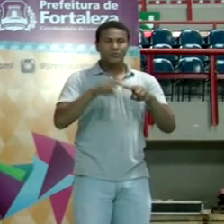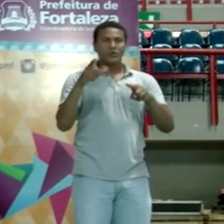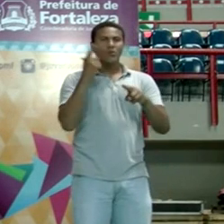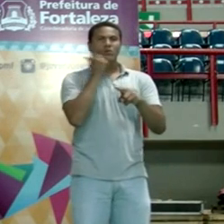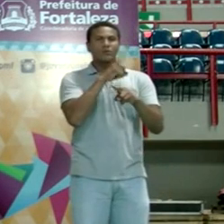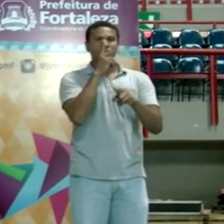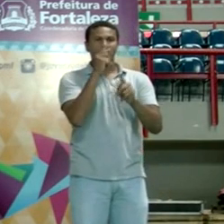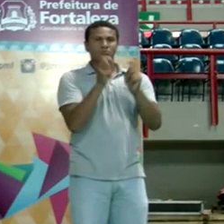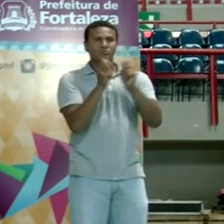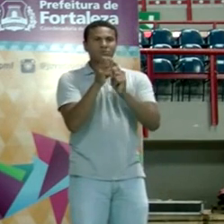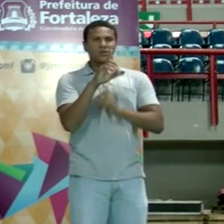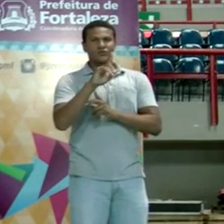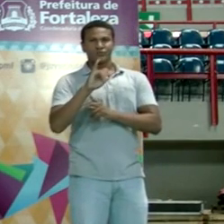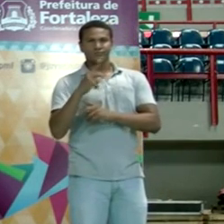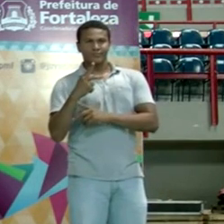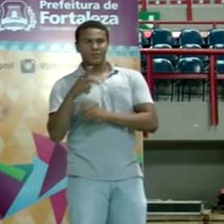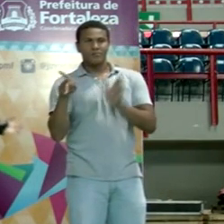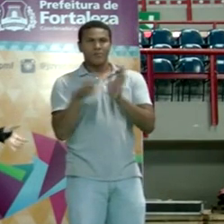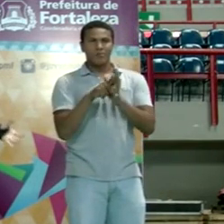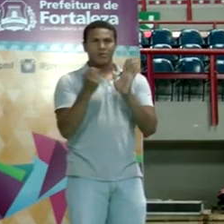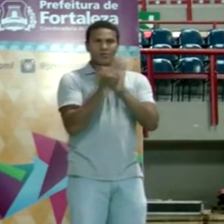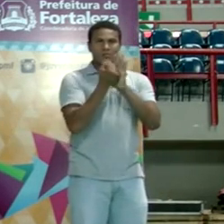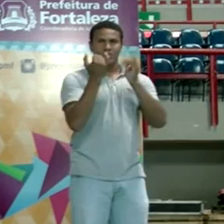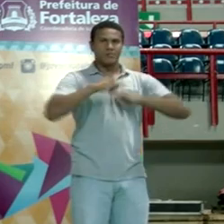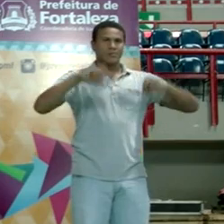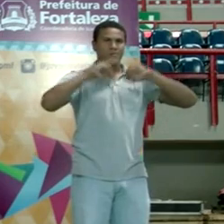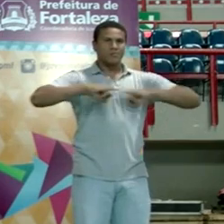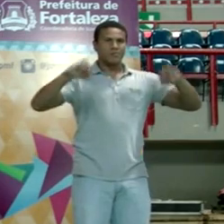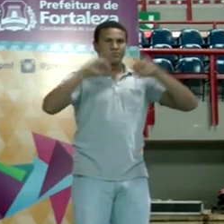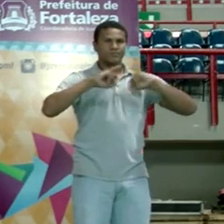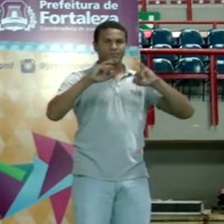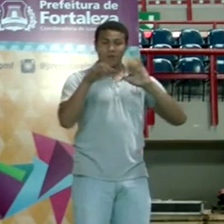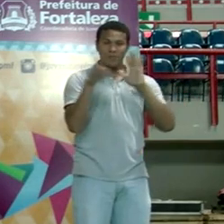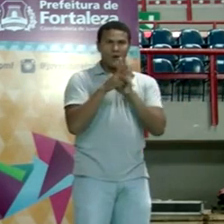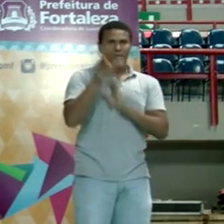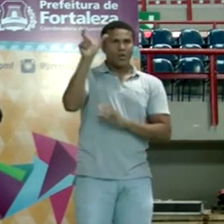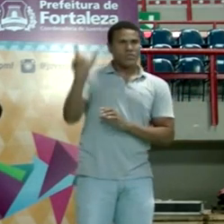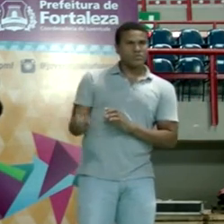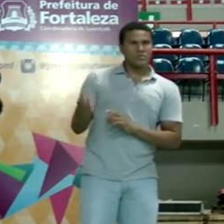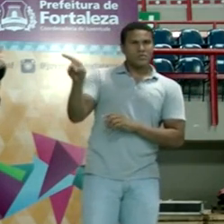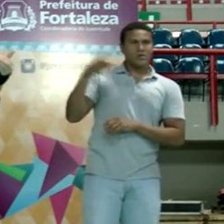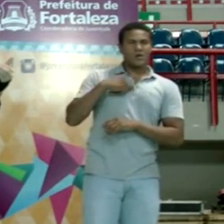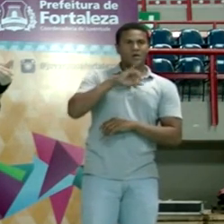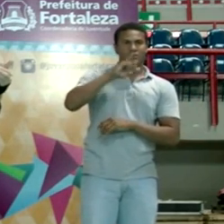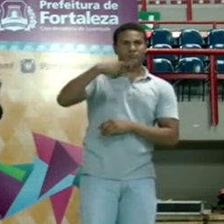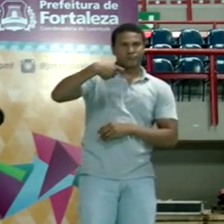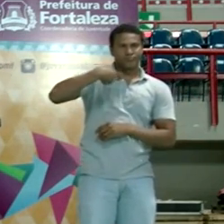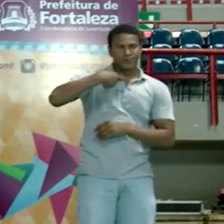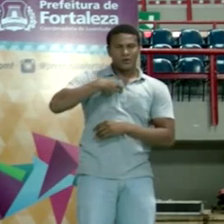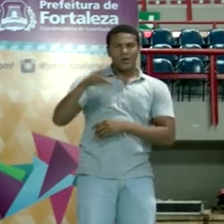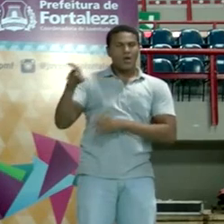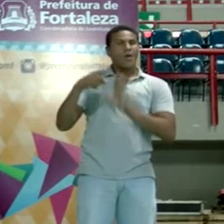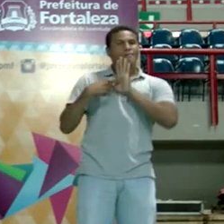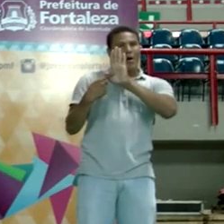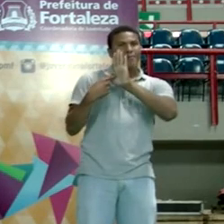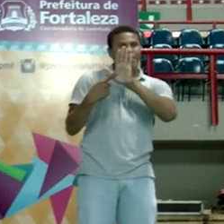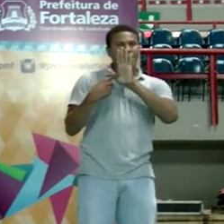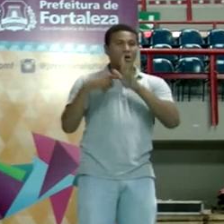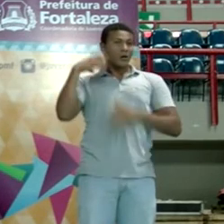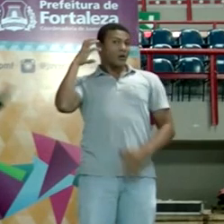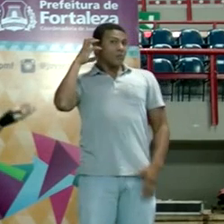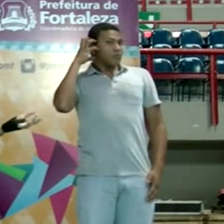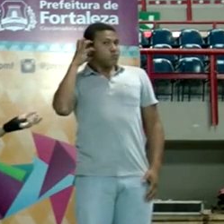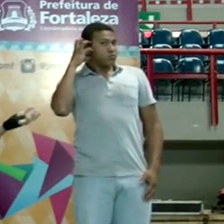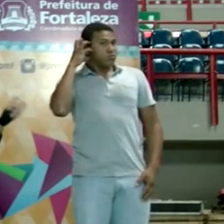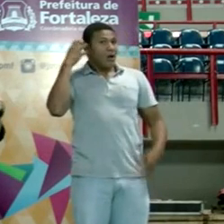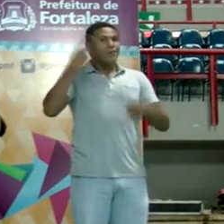o Departamento de Imprensa e Propaganda, e toda a propaganda vai ser em benefício dele, e ele vai criar um programa de rádio, porque na época a maioria da